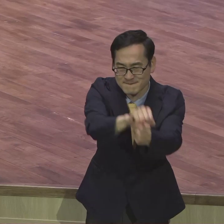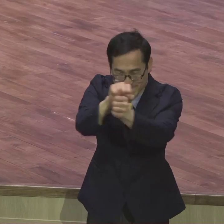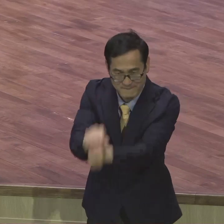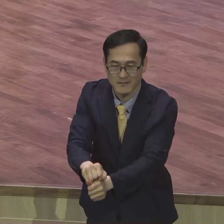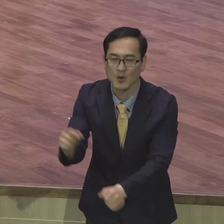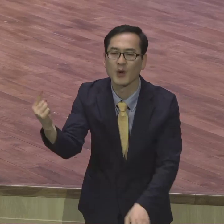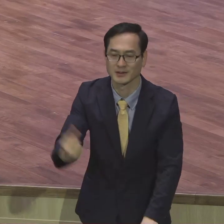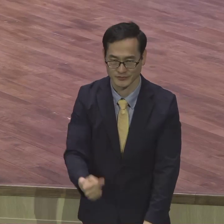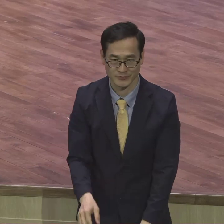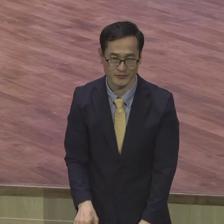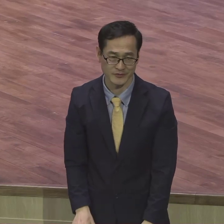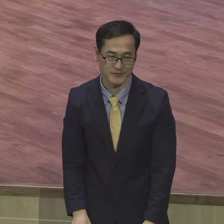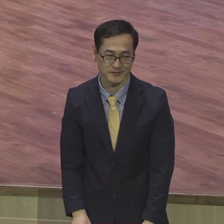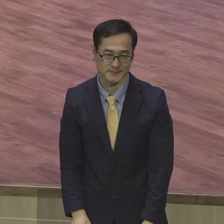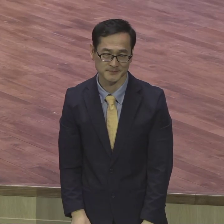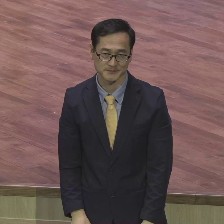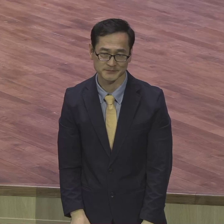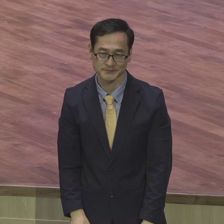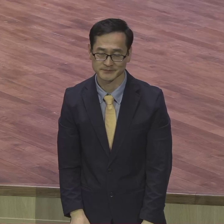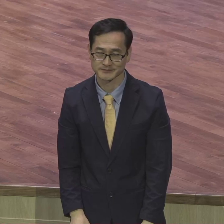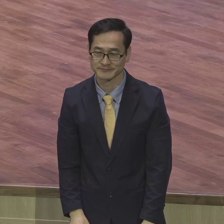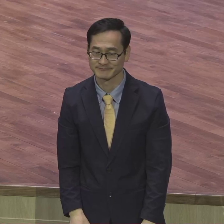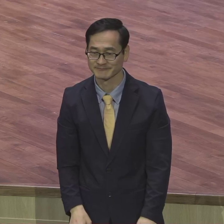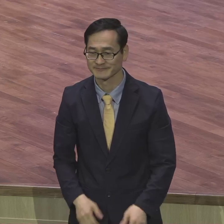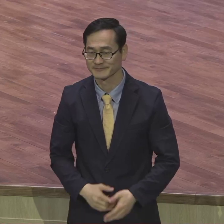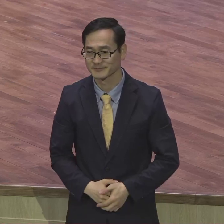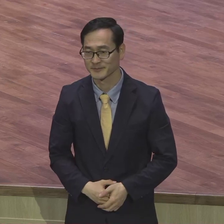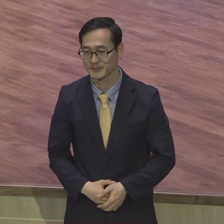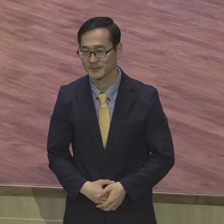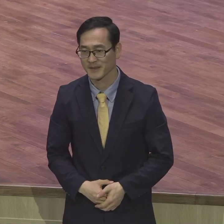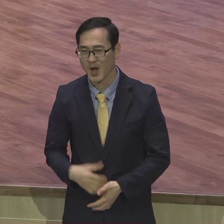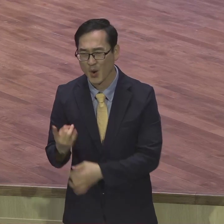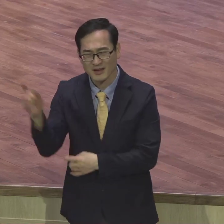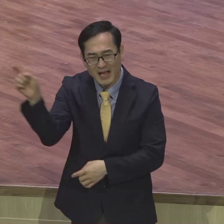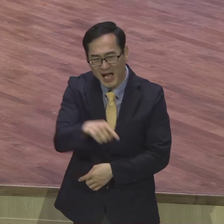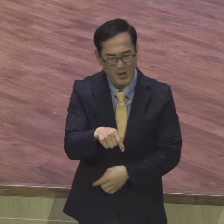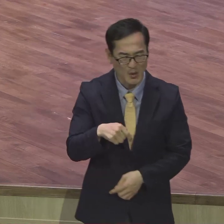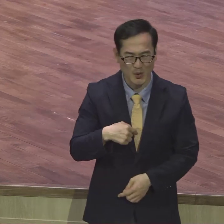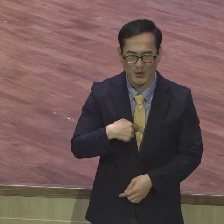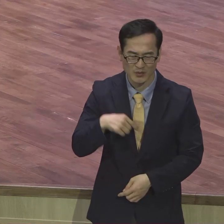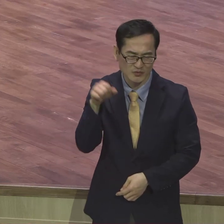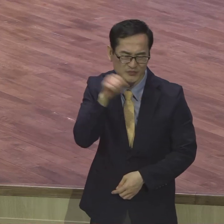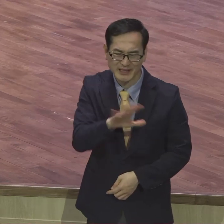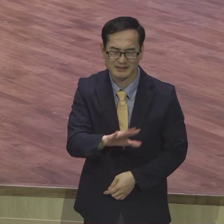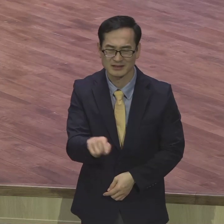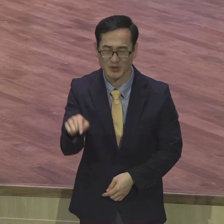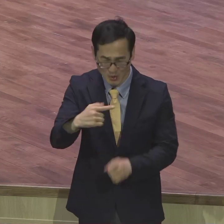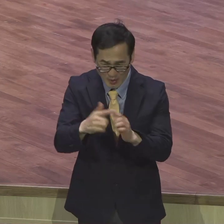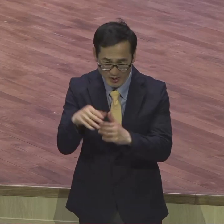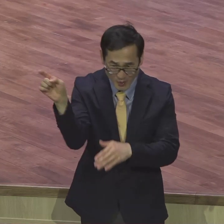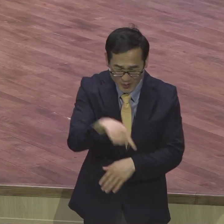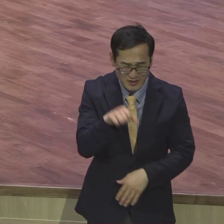강권에서 이 자리에 앉혀놓은 원래 우리 체질이 아니요. 놀러가는 체질이요.